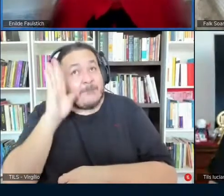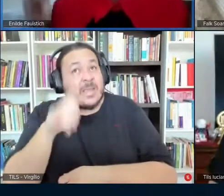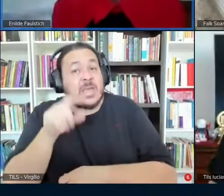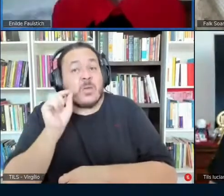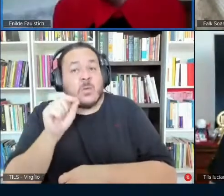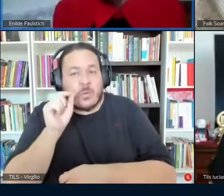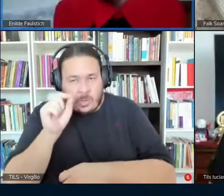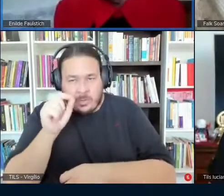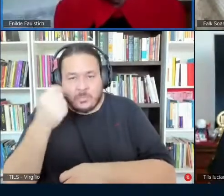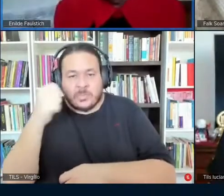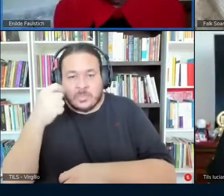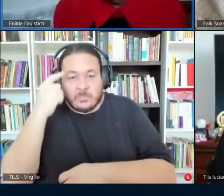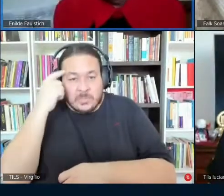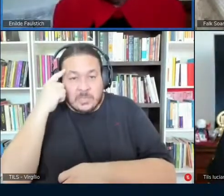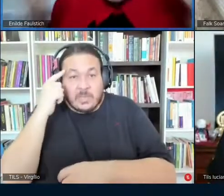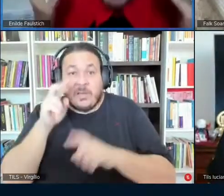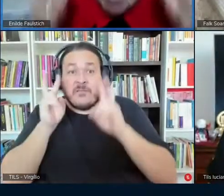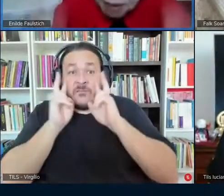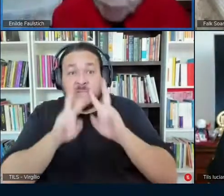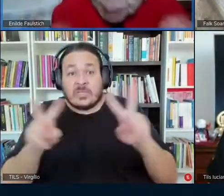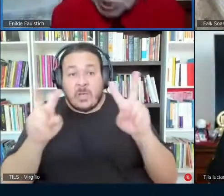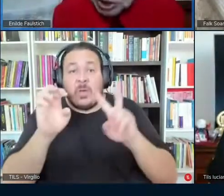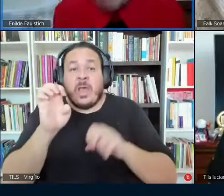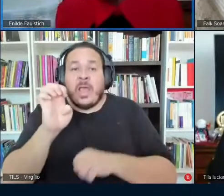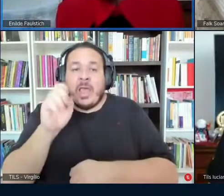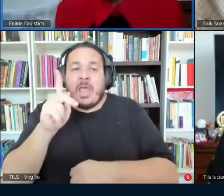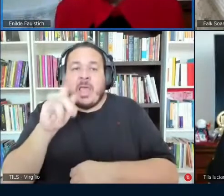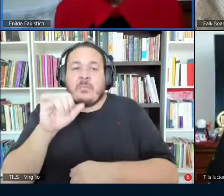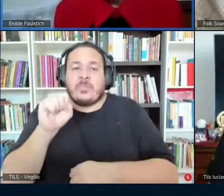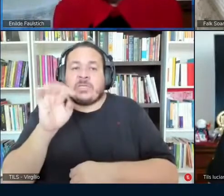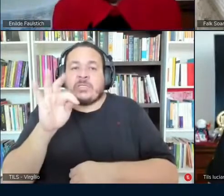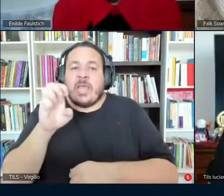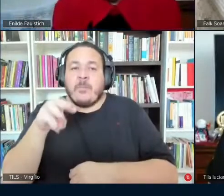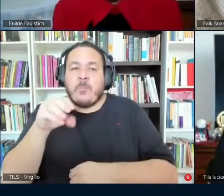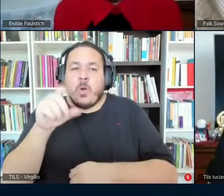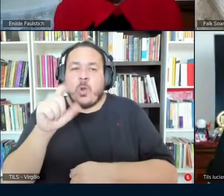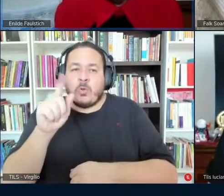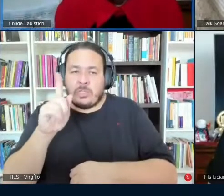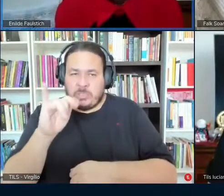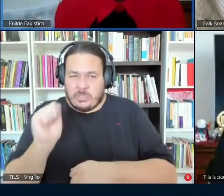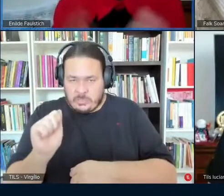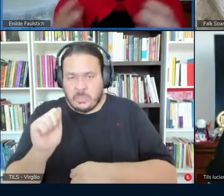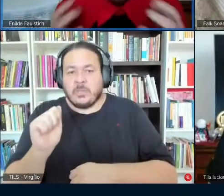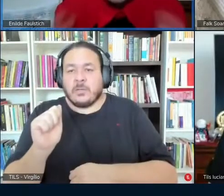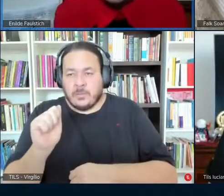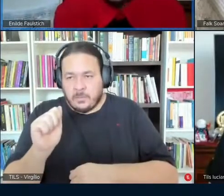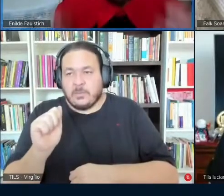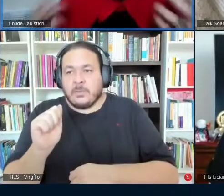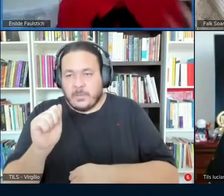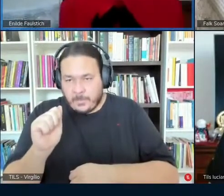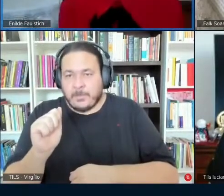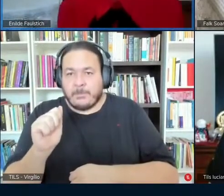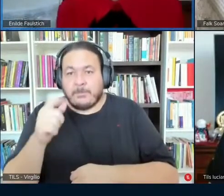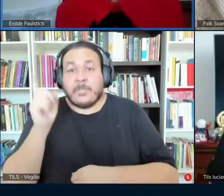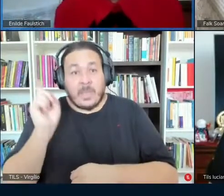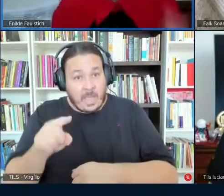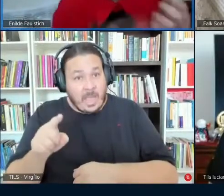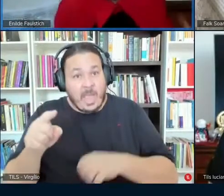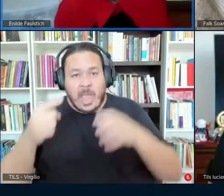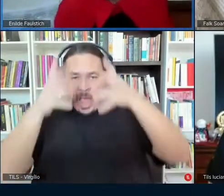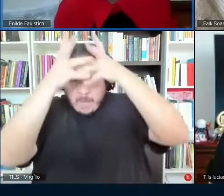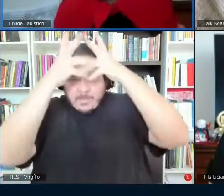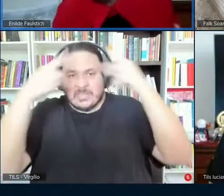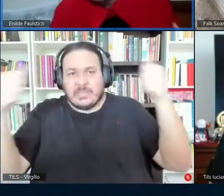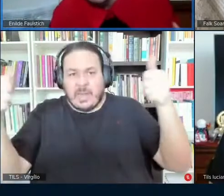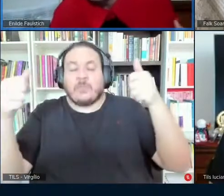visão epistemológica. E nós pensamos epistemes. As epistemes são abstratas para a